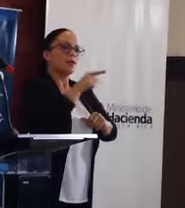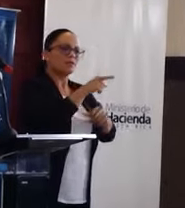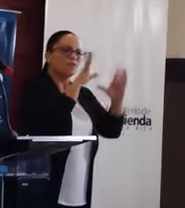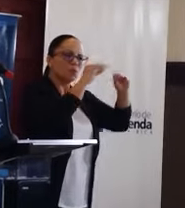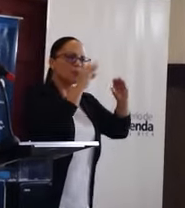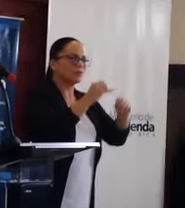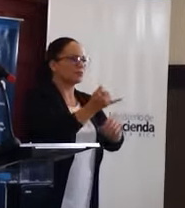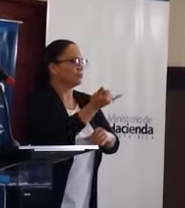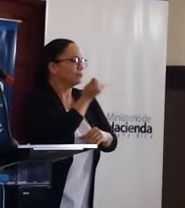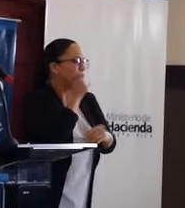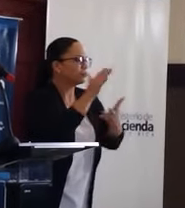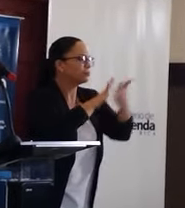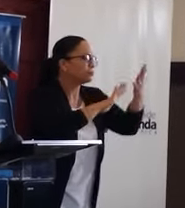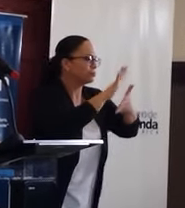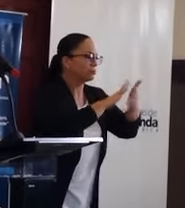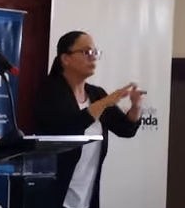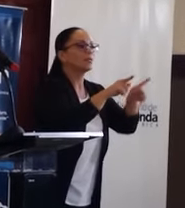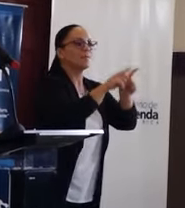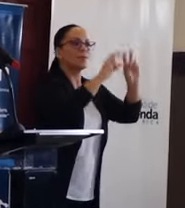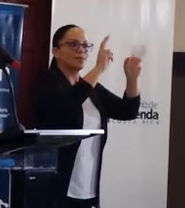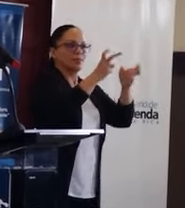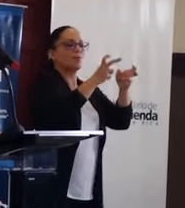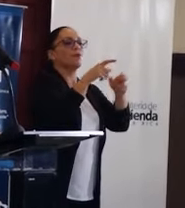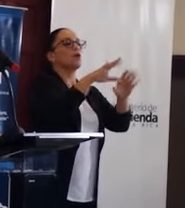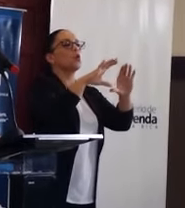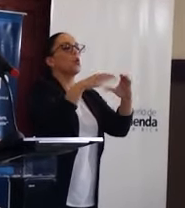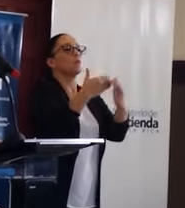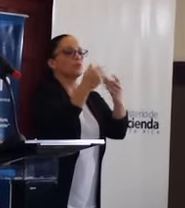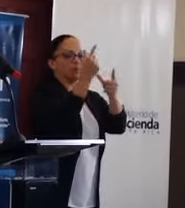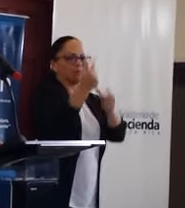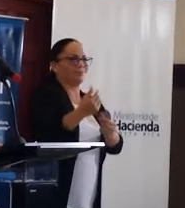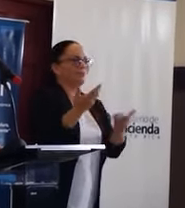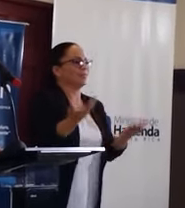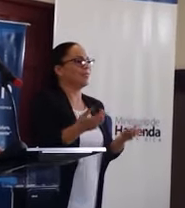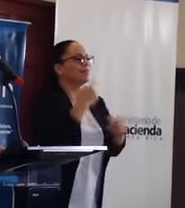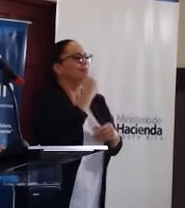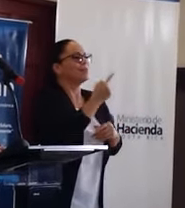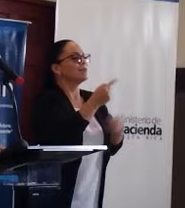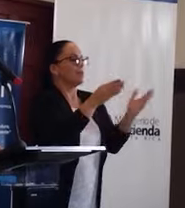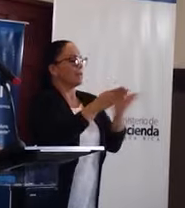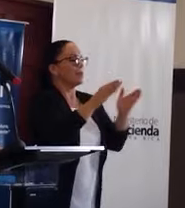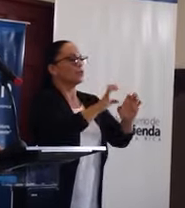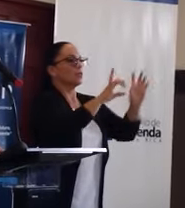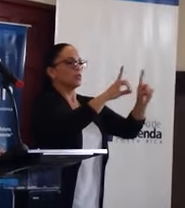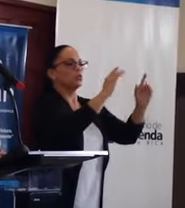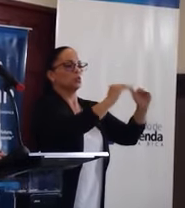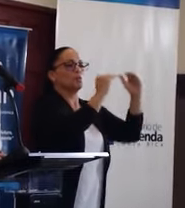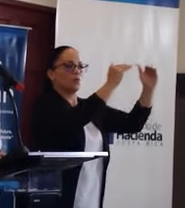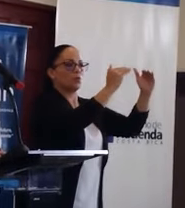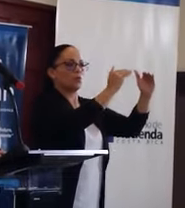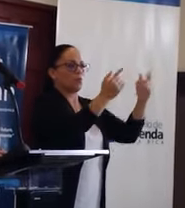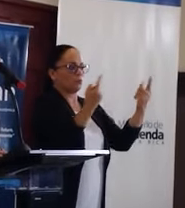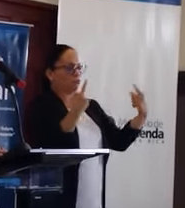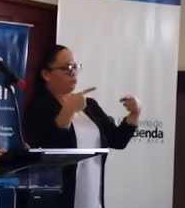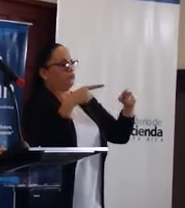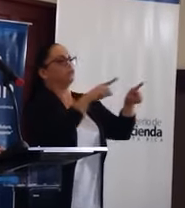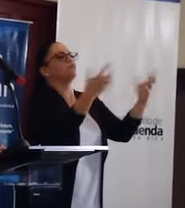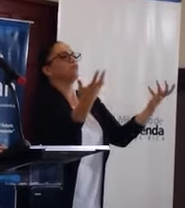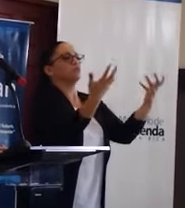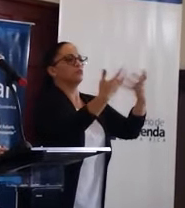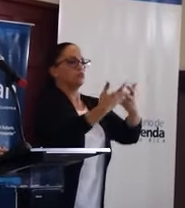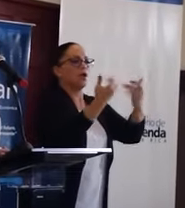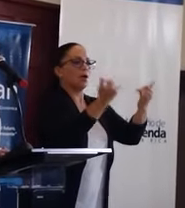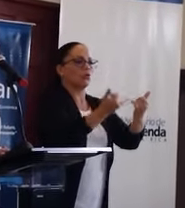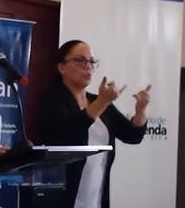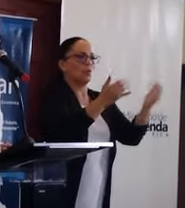incluso ante la Comisión de Asuntos Hacendarios, diciéndose que el plan de educación superior está alineado con el actual Plan Nacional de